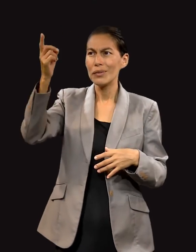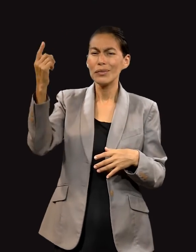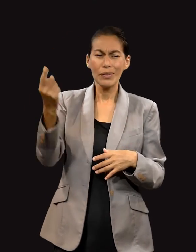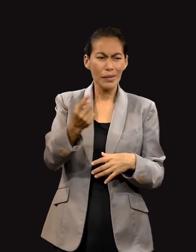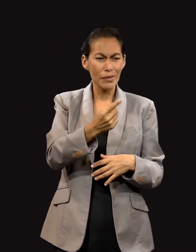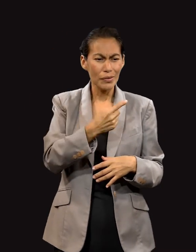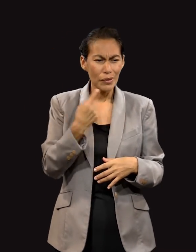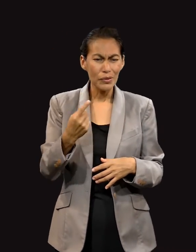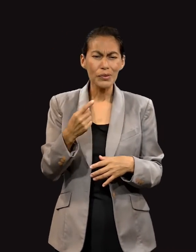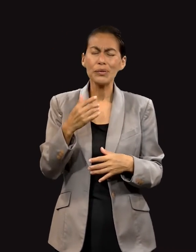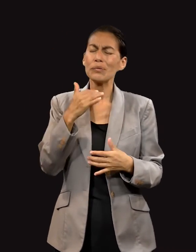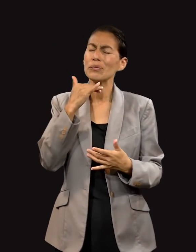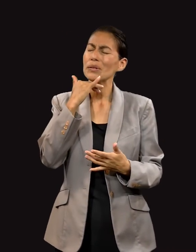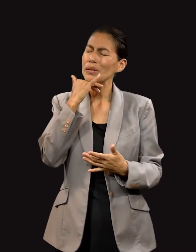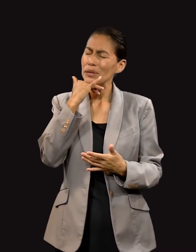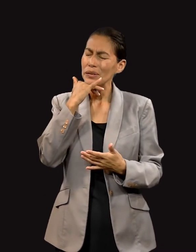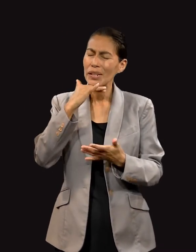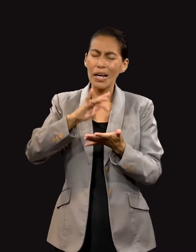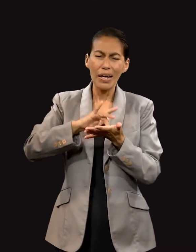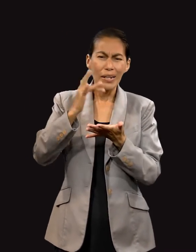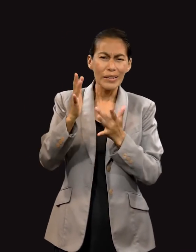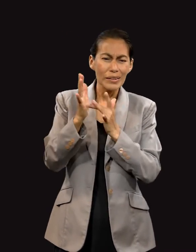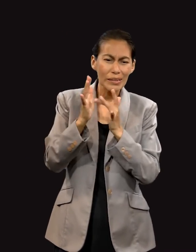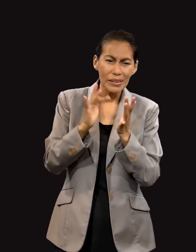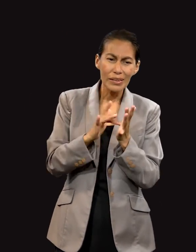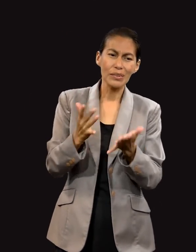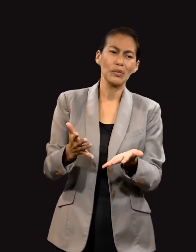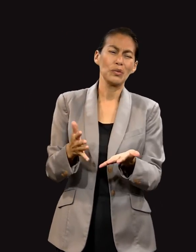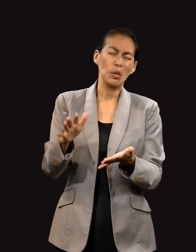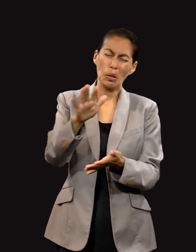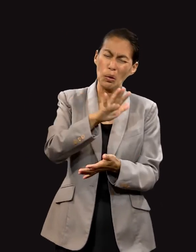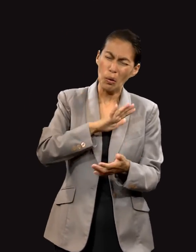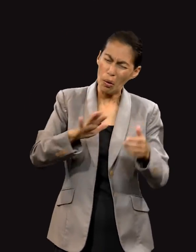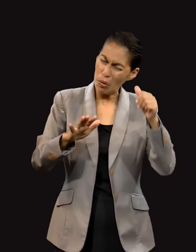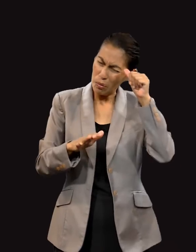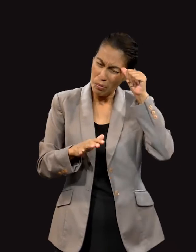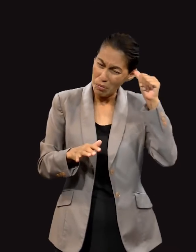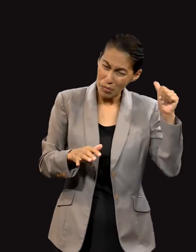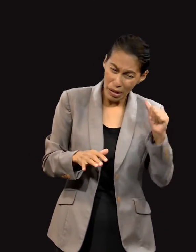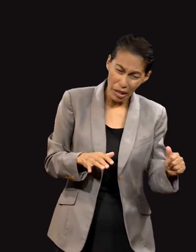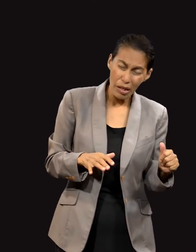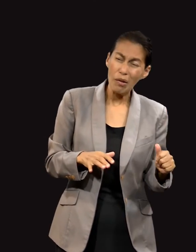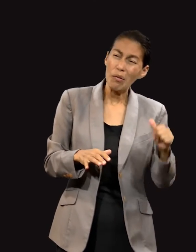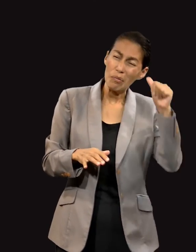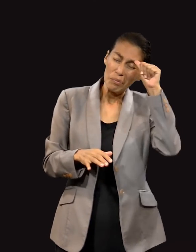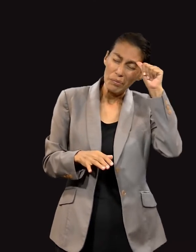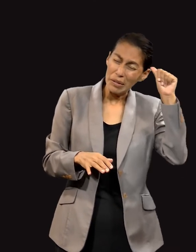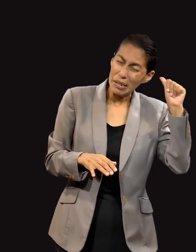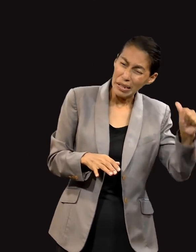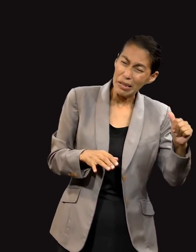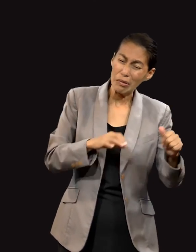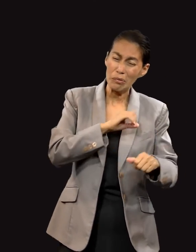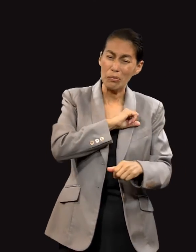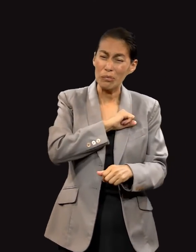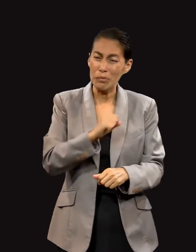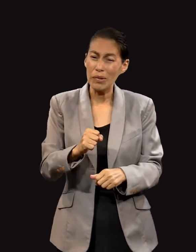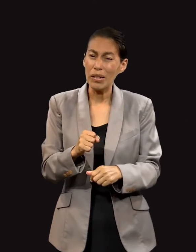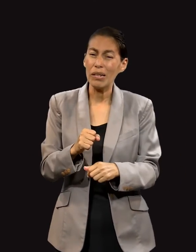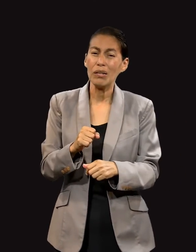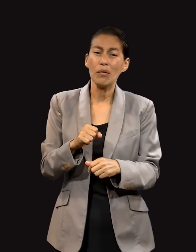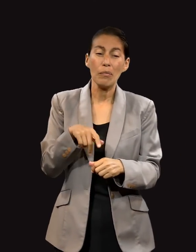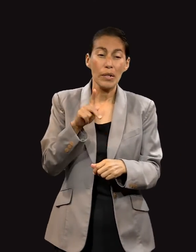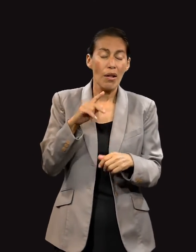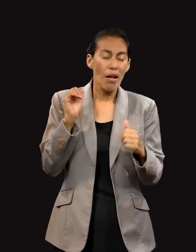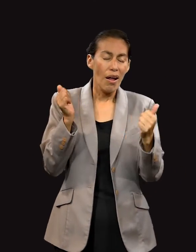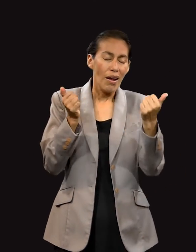nos ha perdonado en Cristo Jesús todas nuestras maldades. Si confesamos y nos arrepentimos, Él